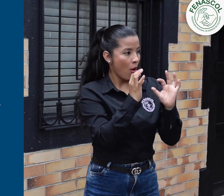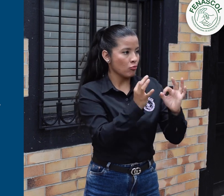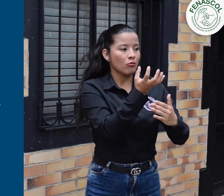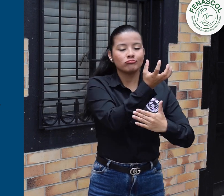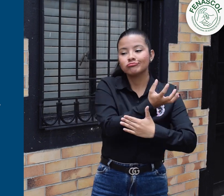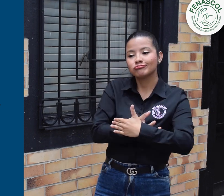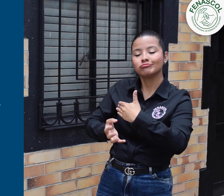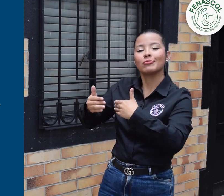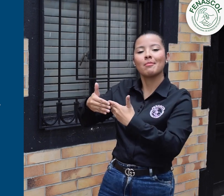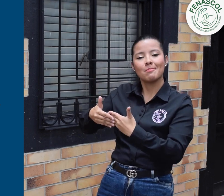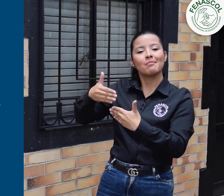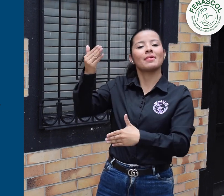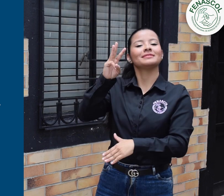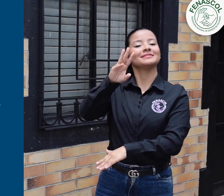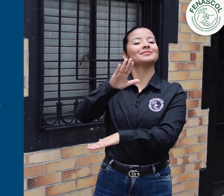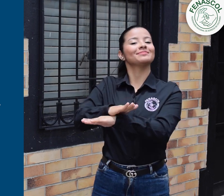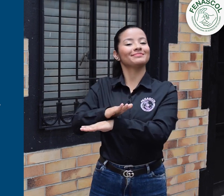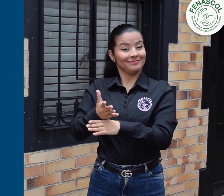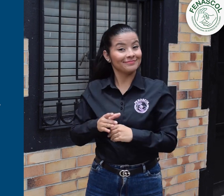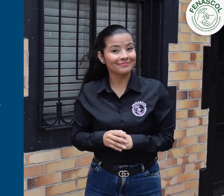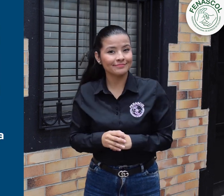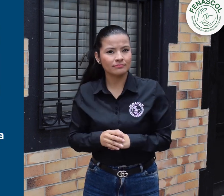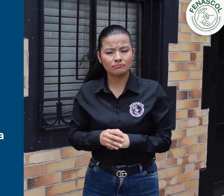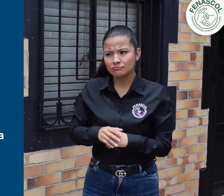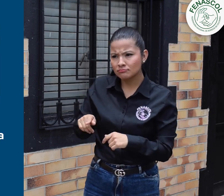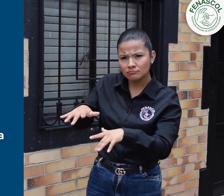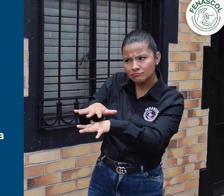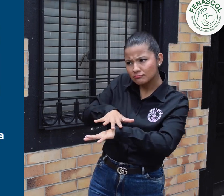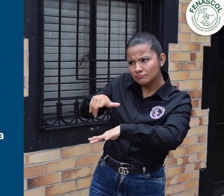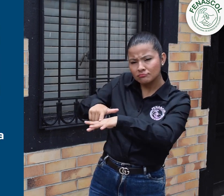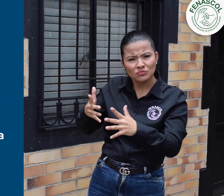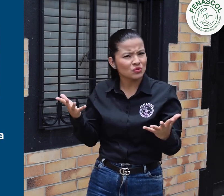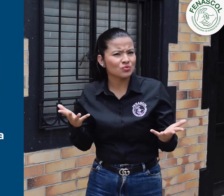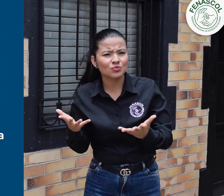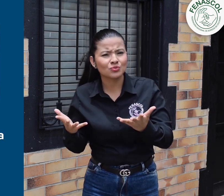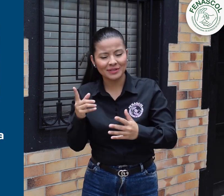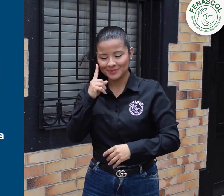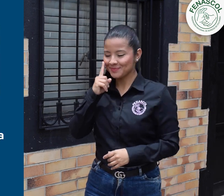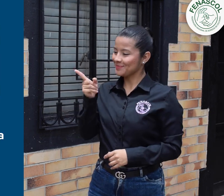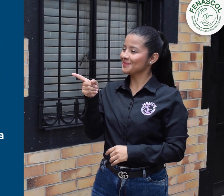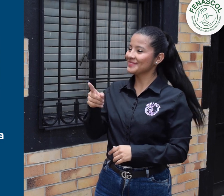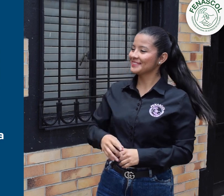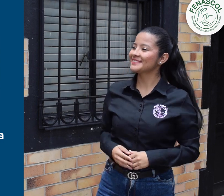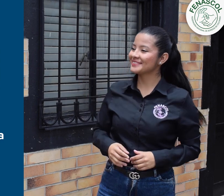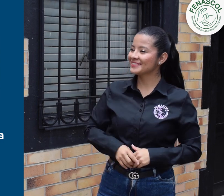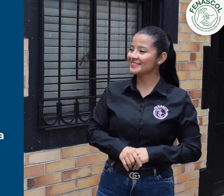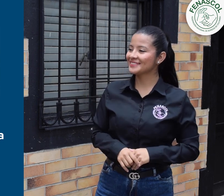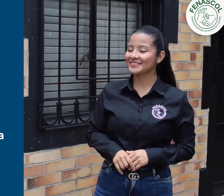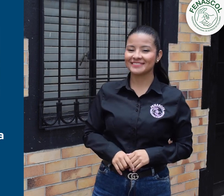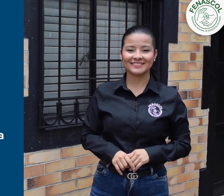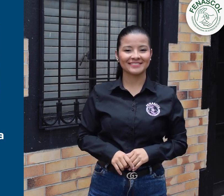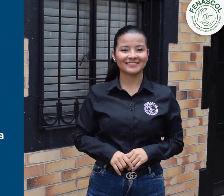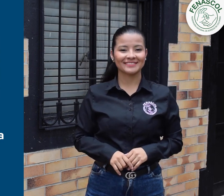de encuentro para estas visitas será el Museo de Arte Miguel Urrutia ubicado en la calle 11 número